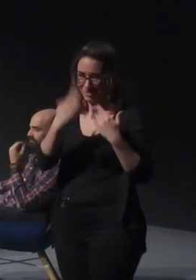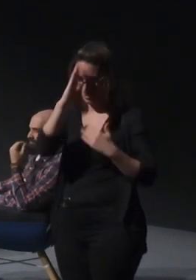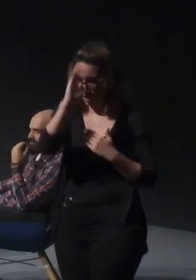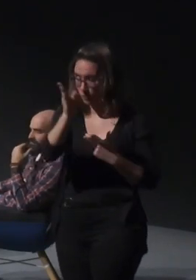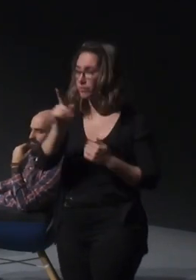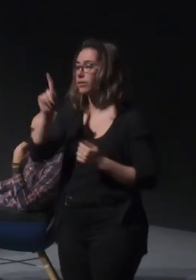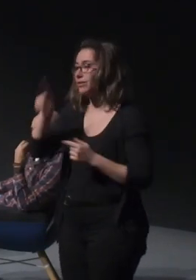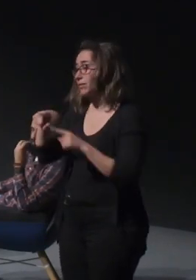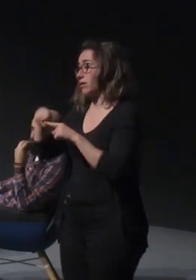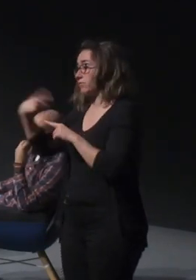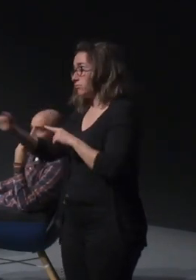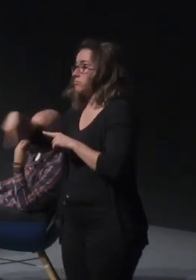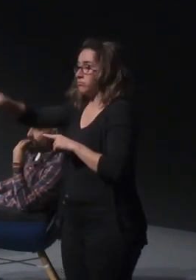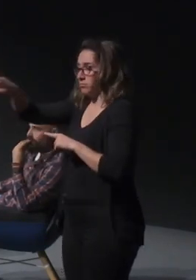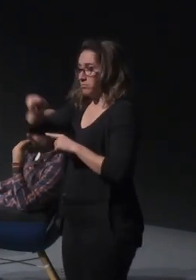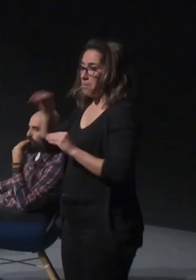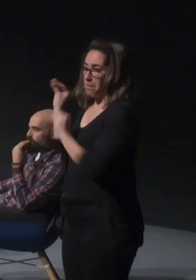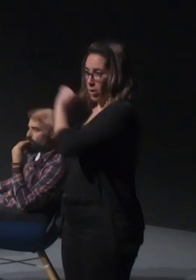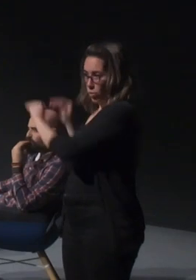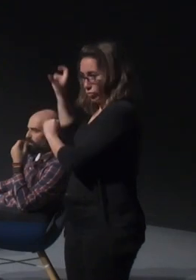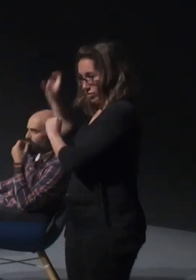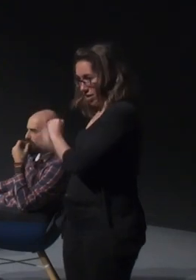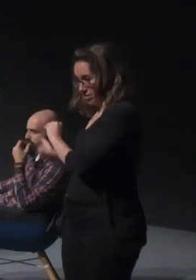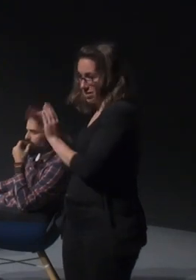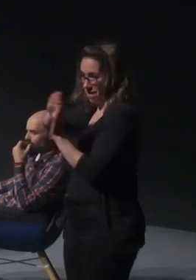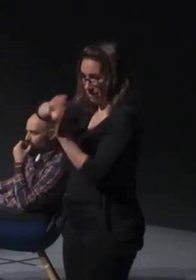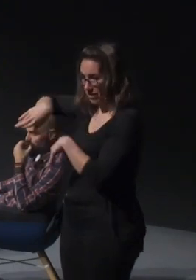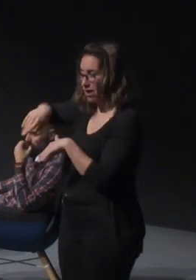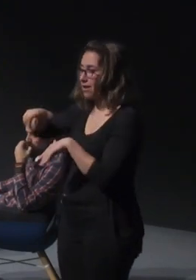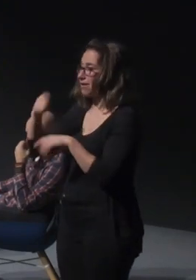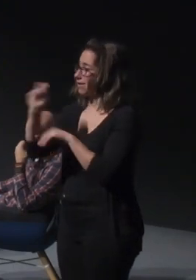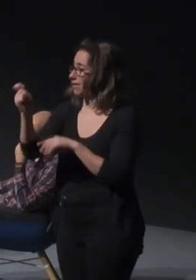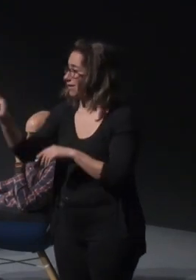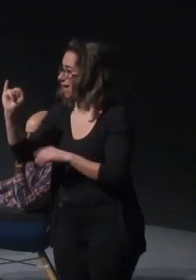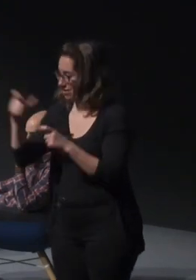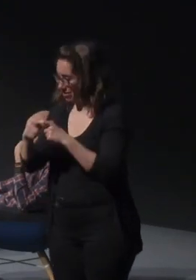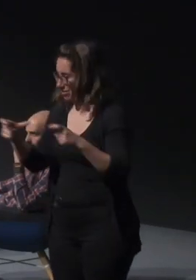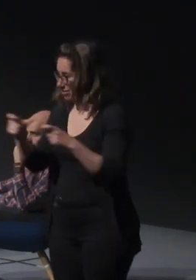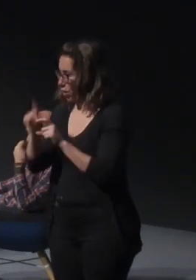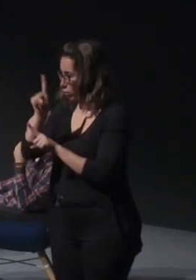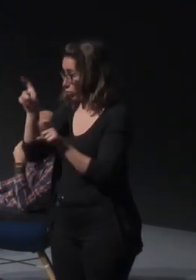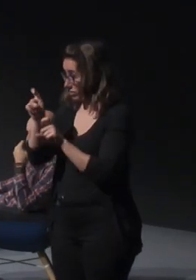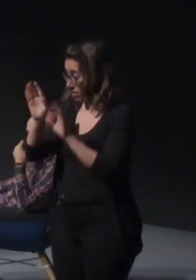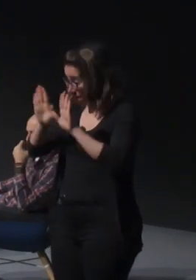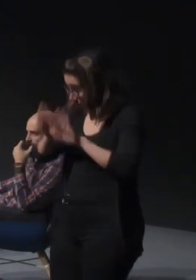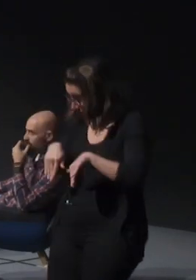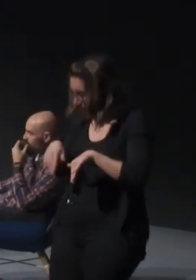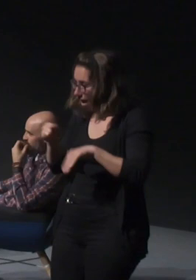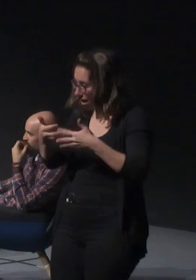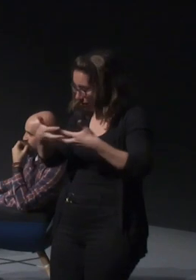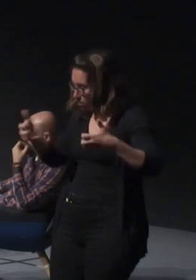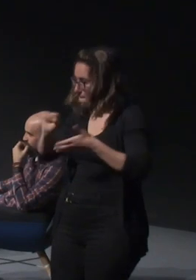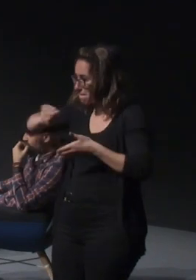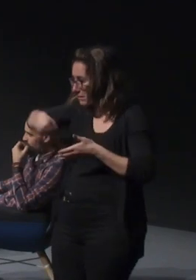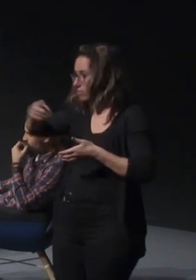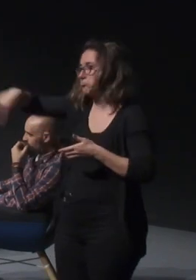con Íñigo. Si os ha dado una tarjetita, una encuesta, y abajo del todo podéis ver que tenéis hueco para hacer una pregunta. Va a